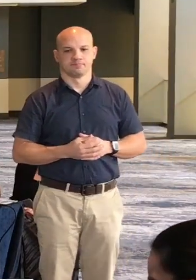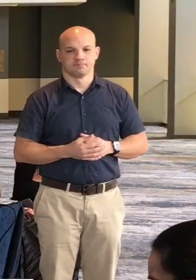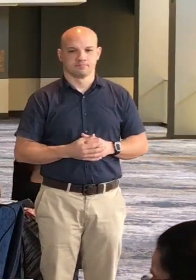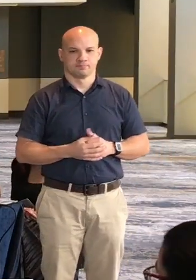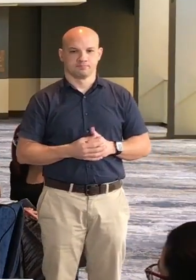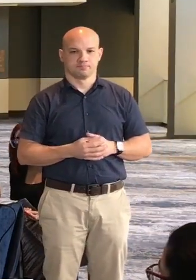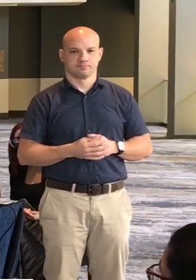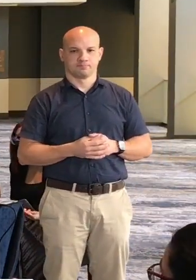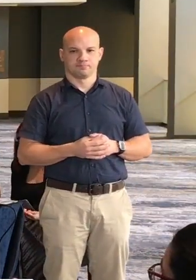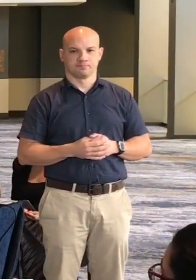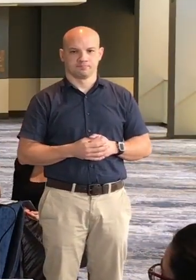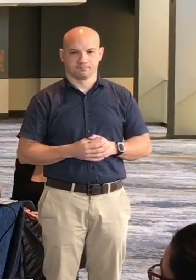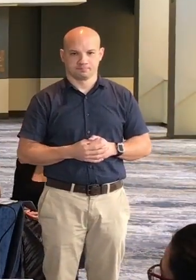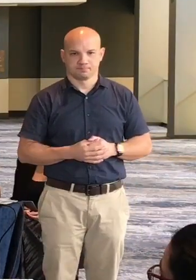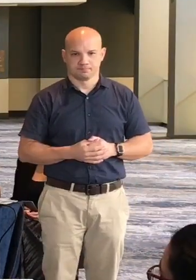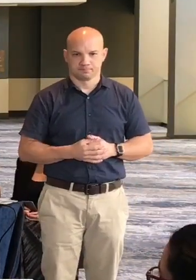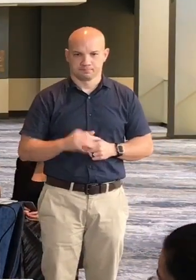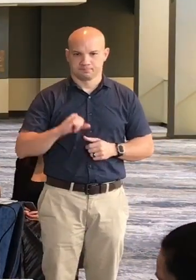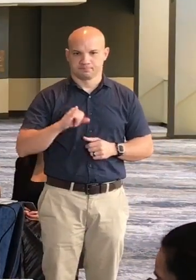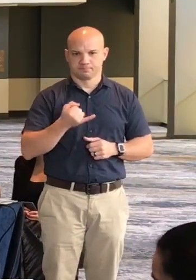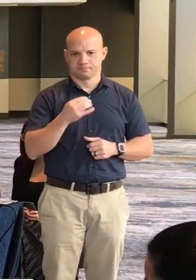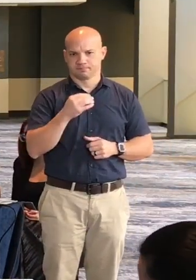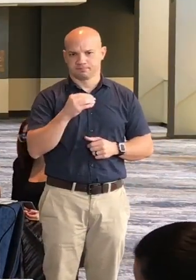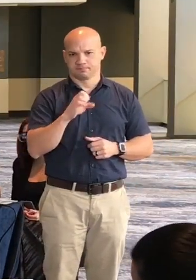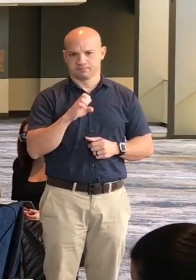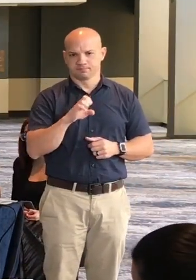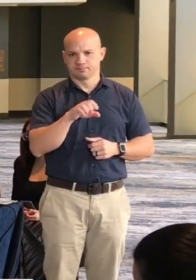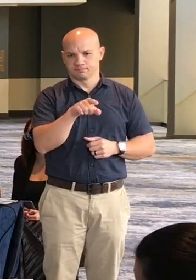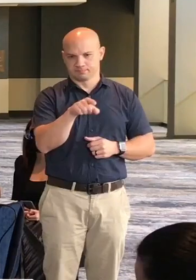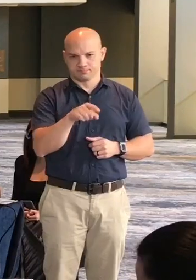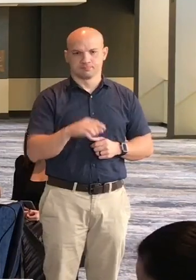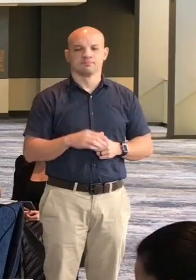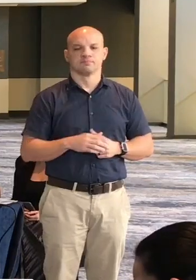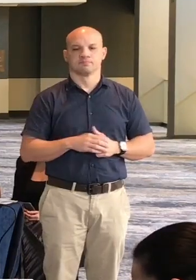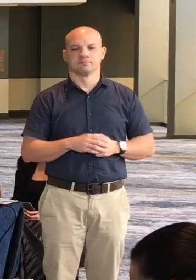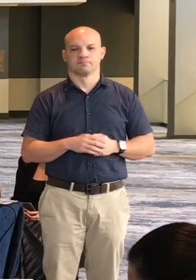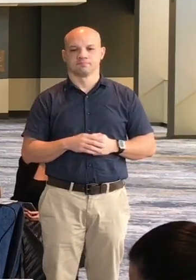Tenemos por aquí vocero, ¿verdad? Vamos a empezar con vocero.